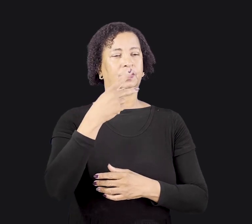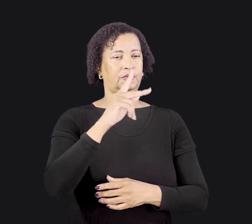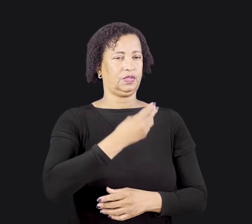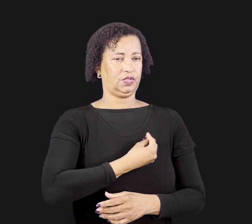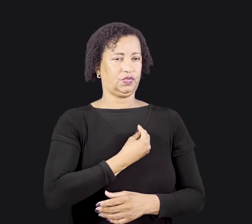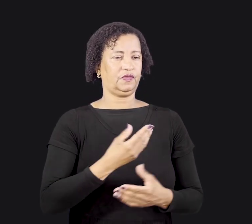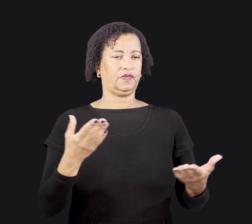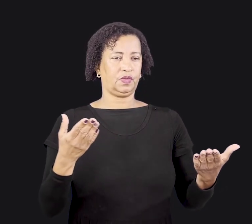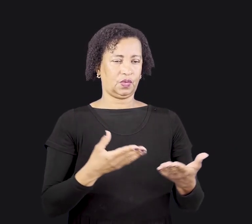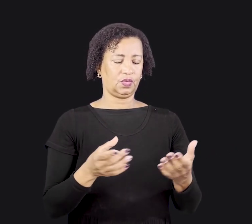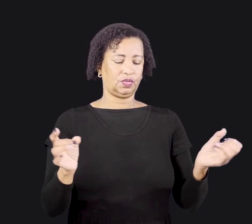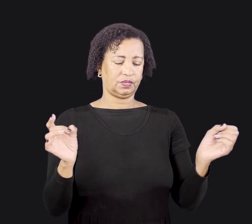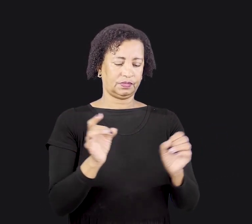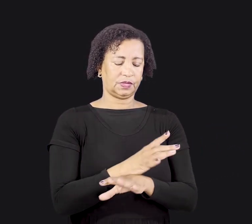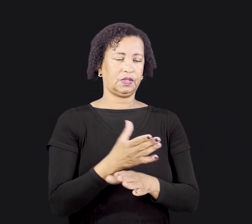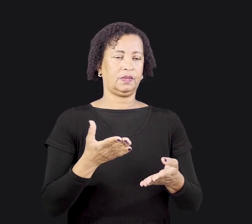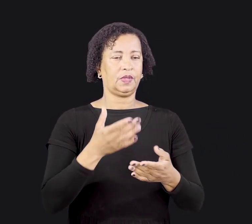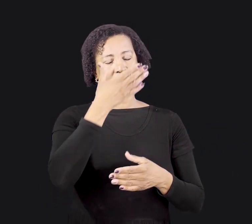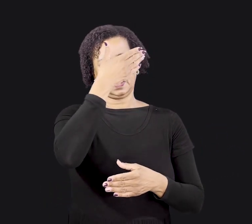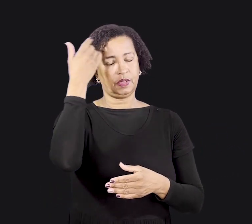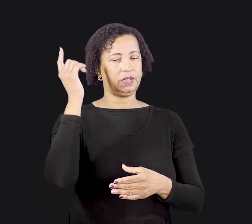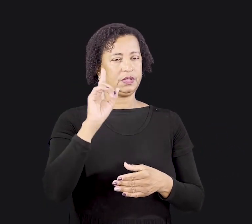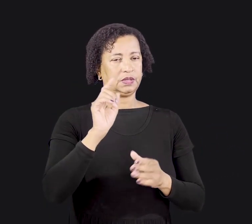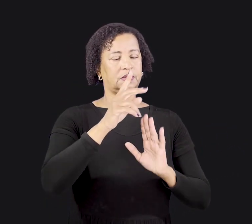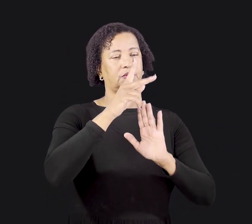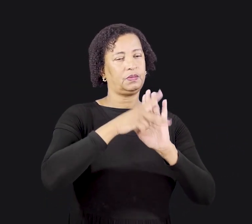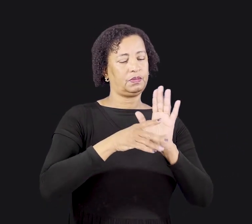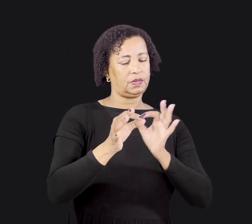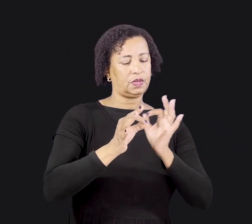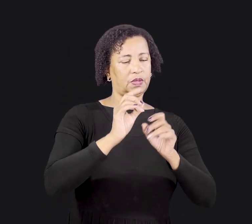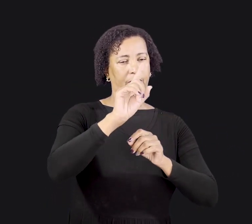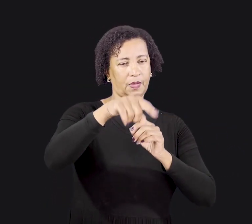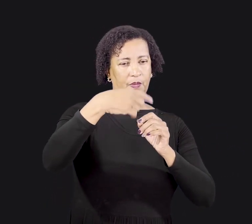Por hoje temos que ficar por aqui. Não esqueça, se programe para o próximo